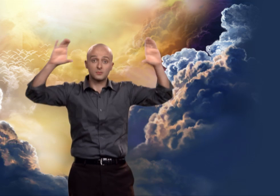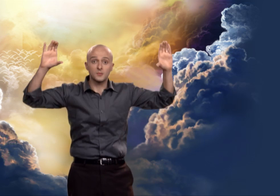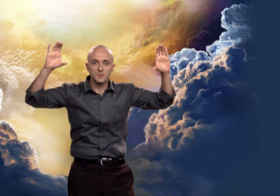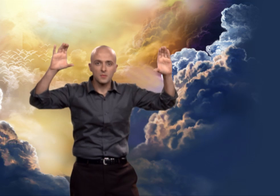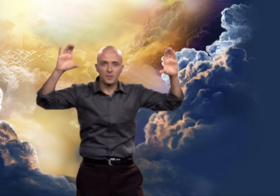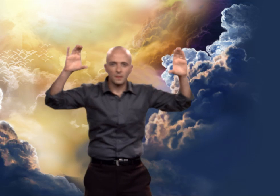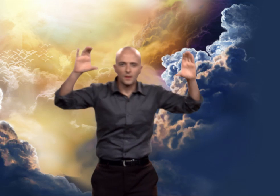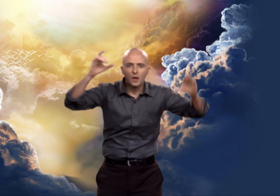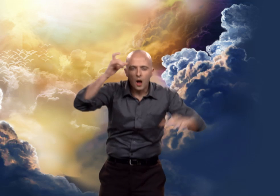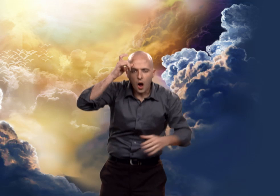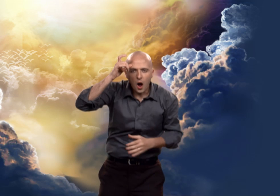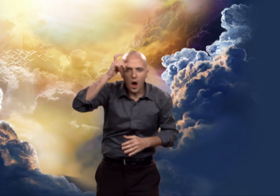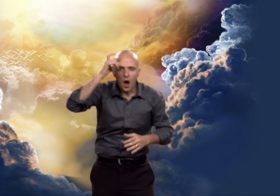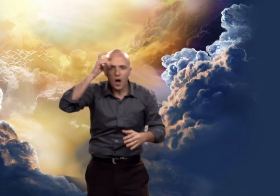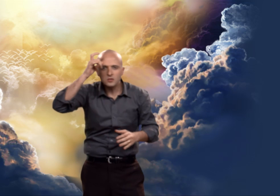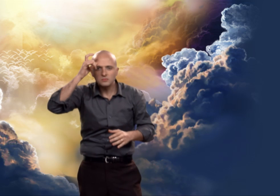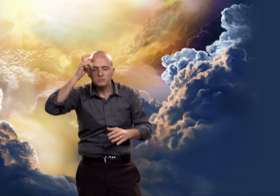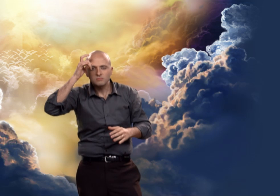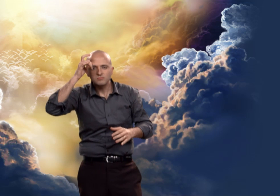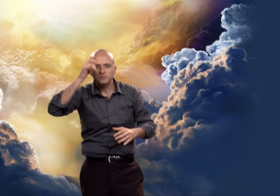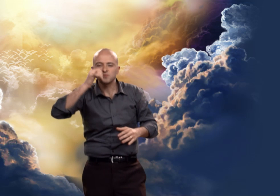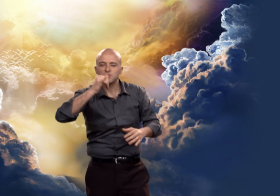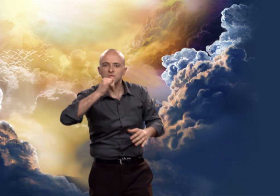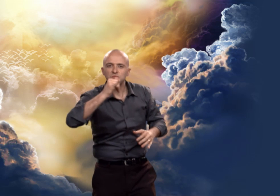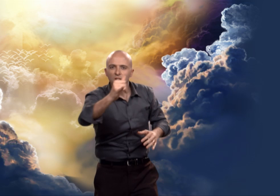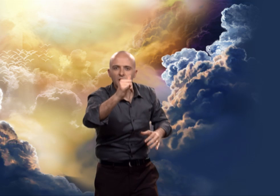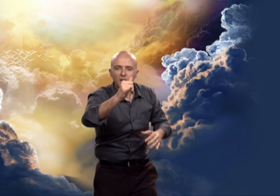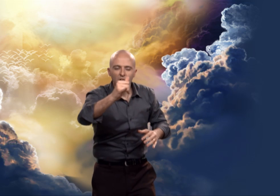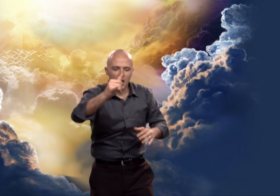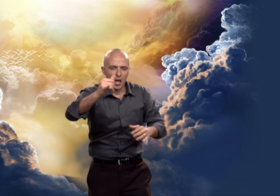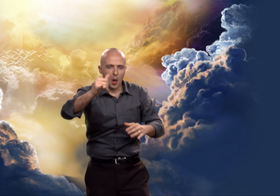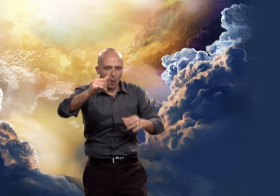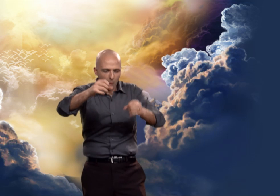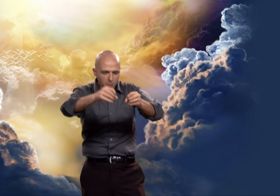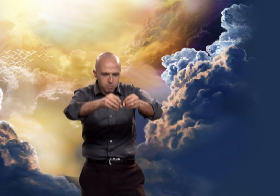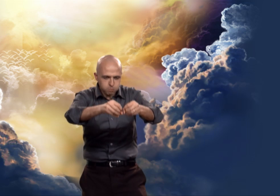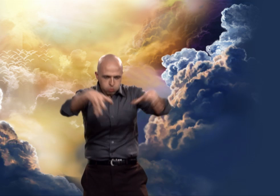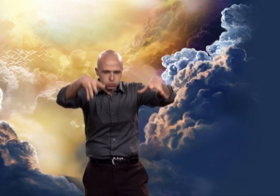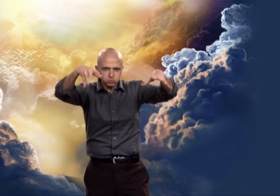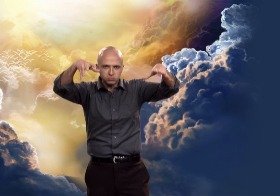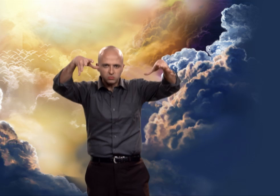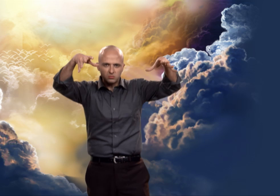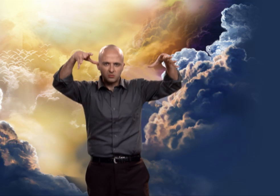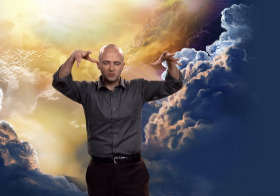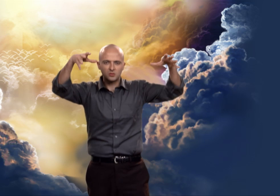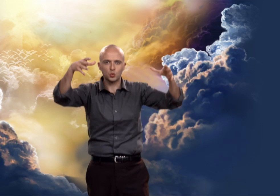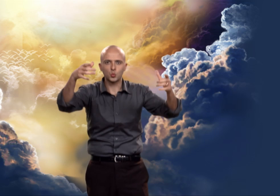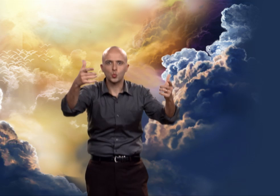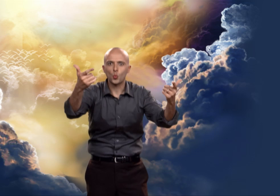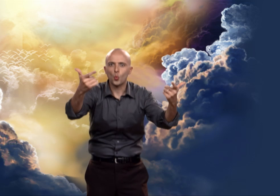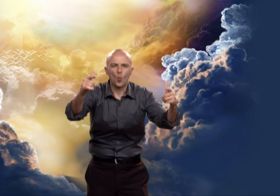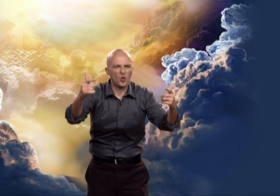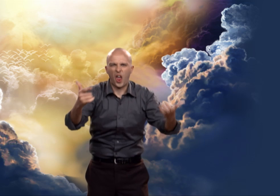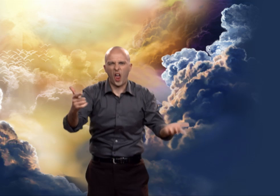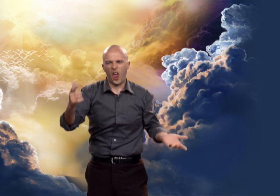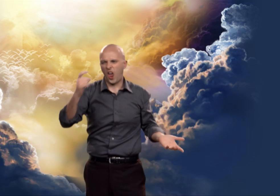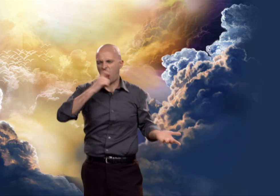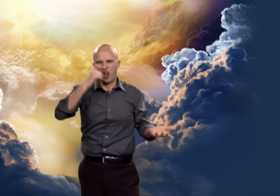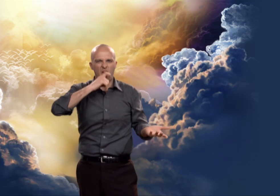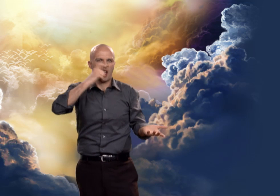não compreendem, vivam de acordo com a luz que já brilha sobre eles e receberão maior luz. Satanás